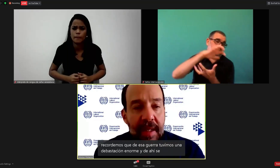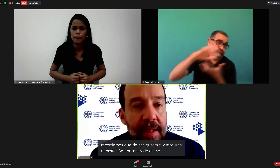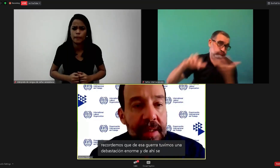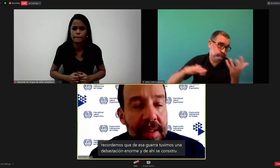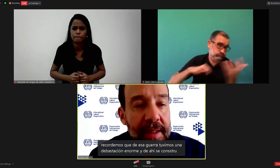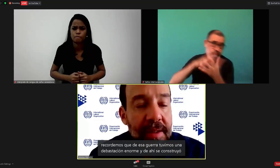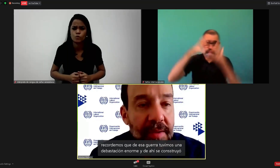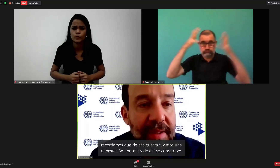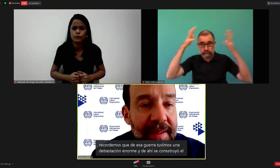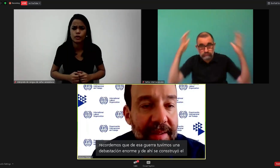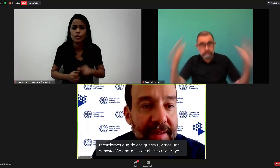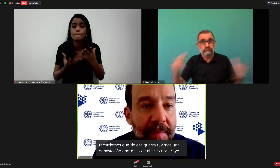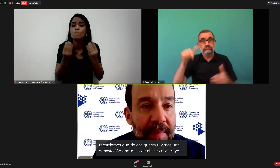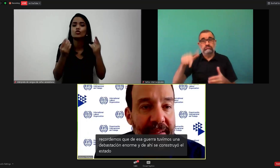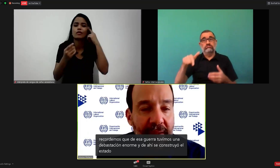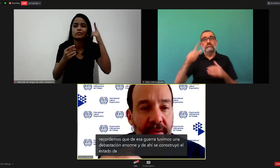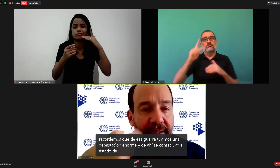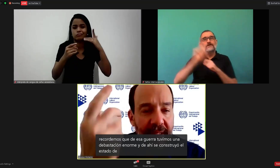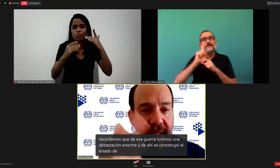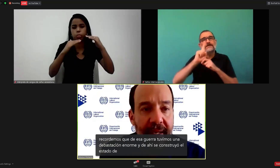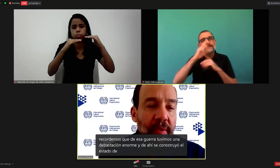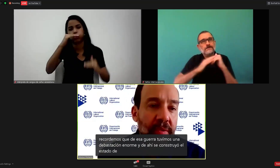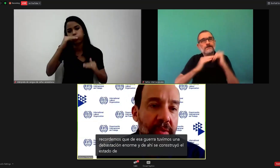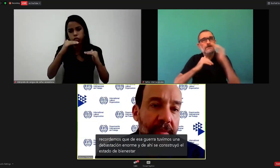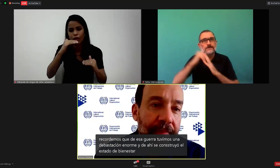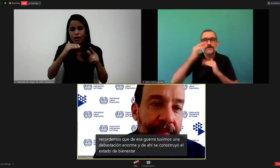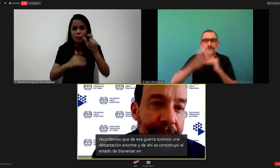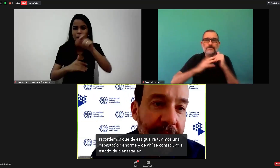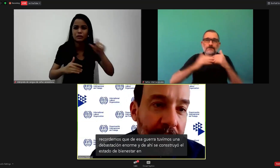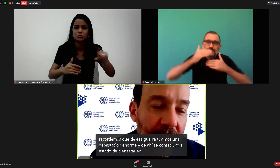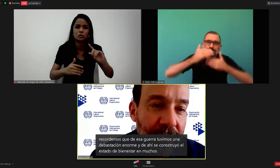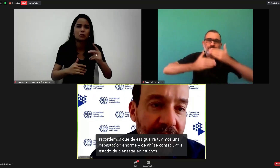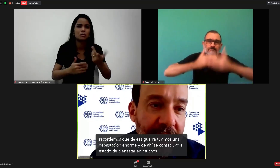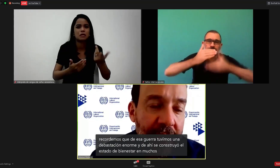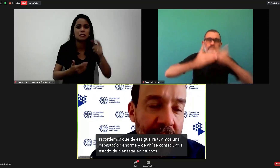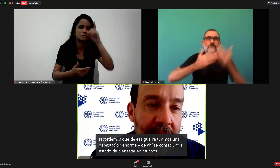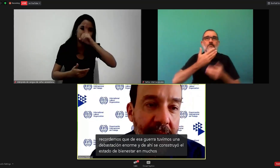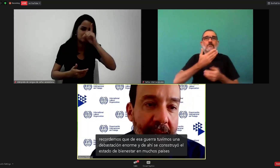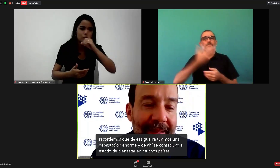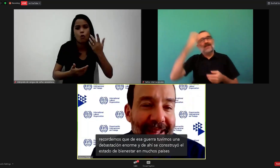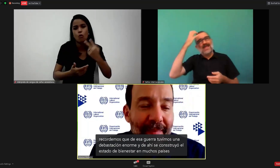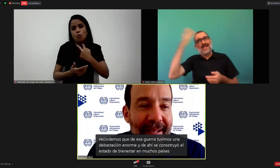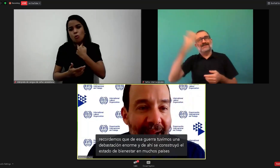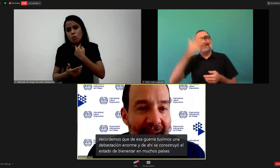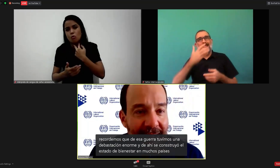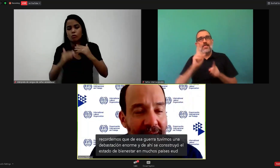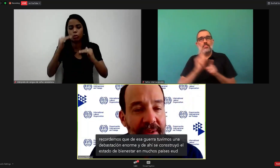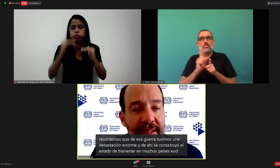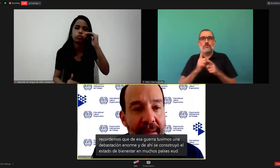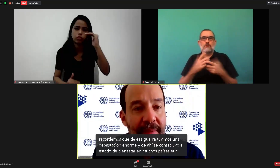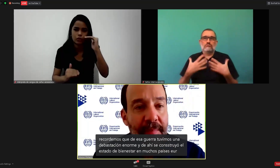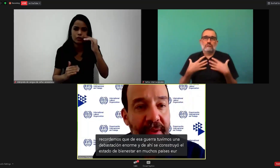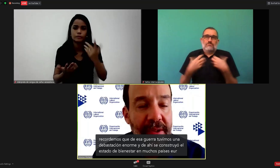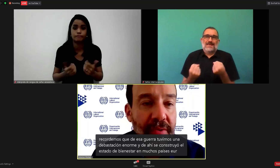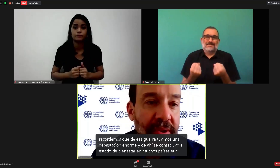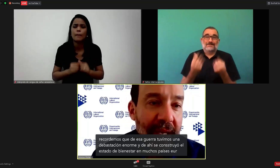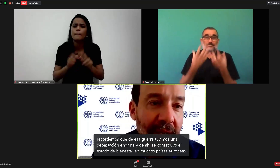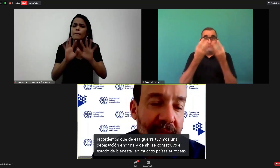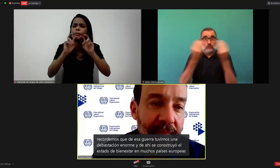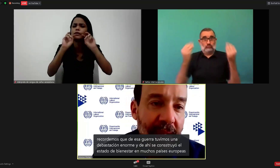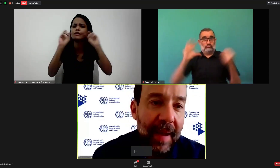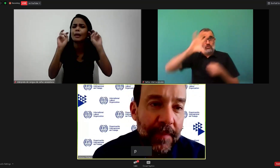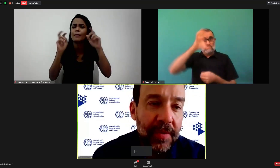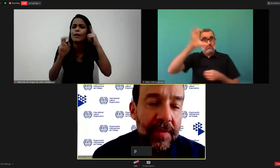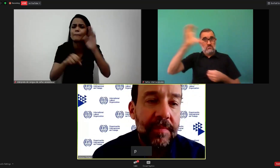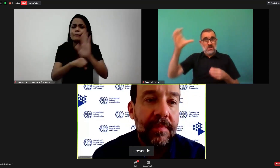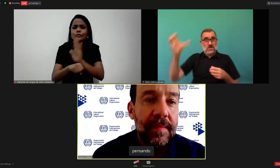¿no? Entonces, pensándose el mundo post-COVID, el tema que haya un sistema de protección